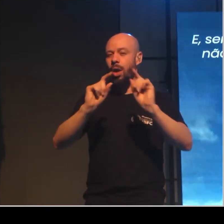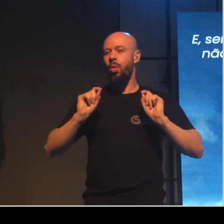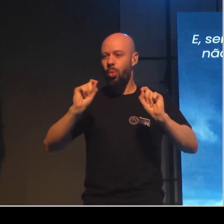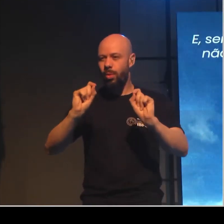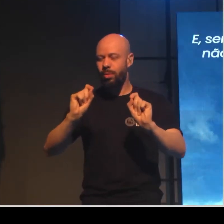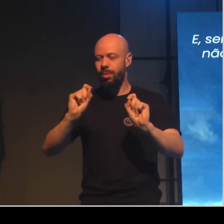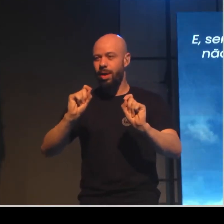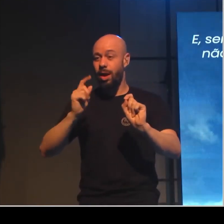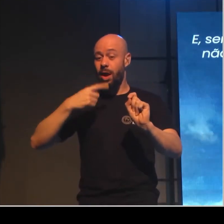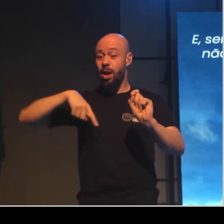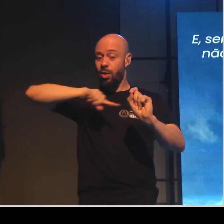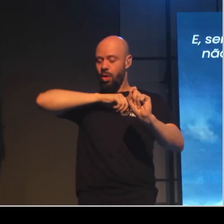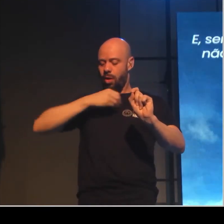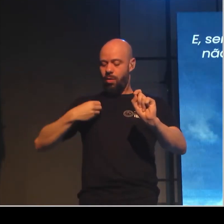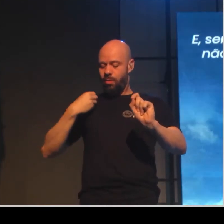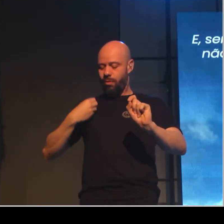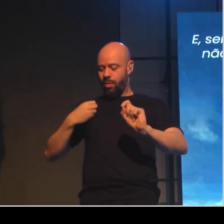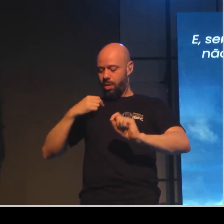dele.